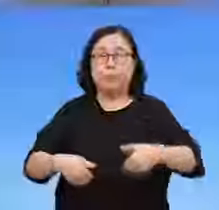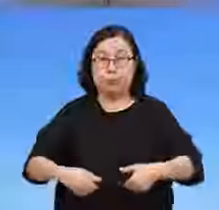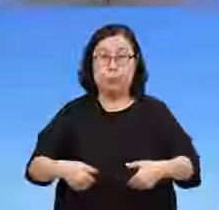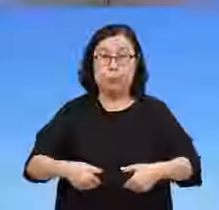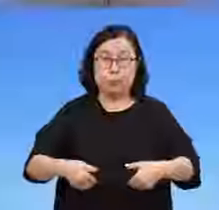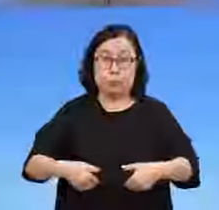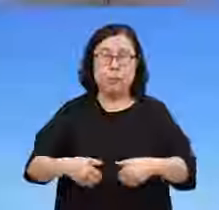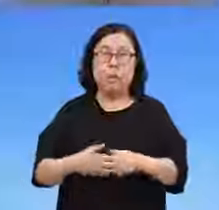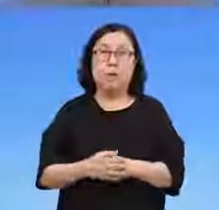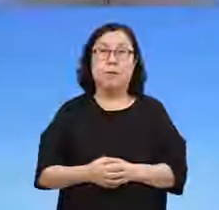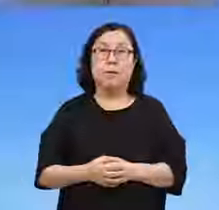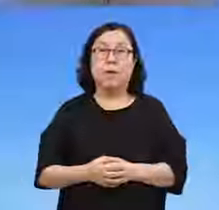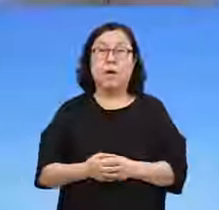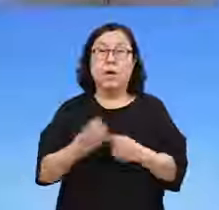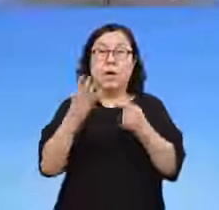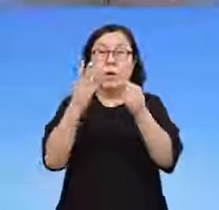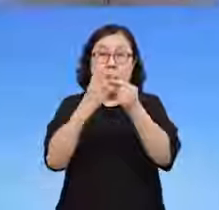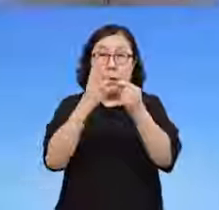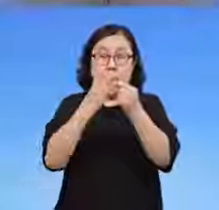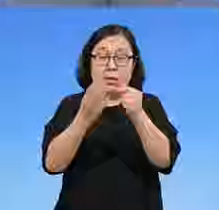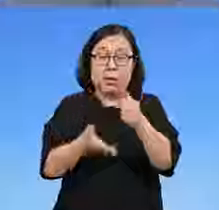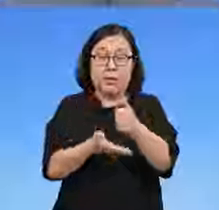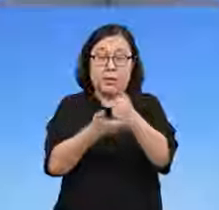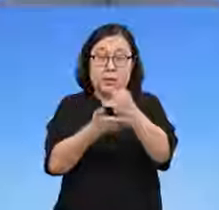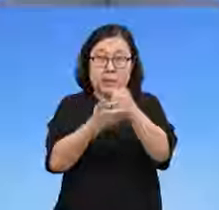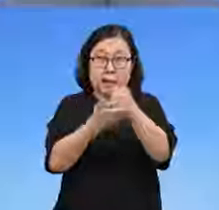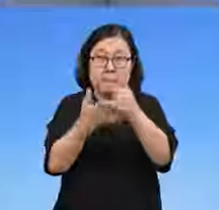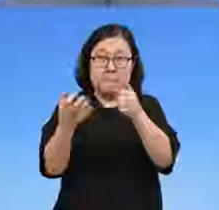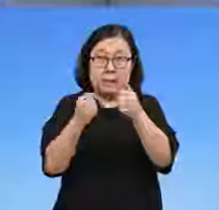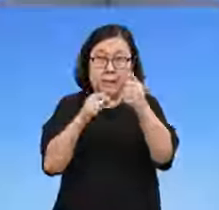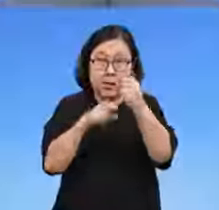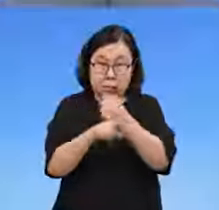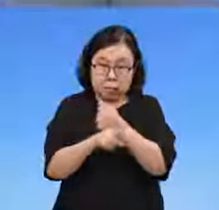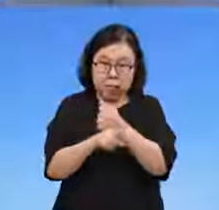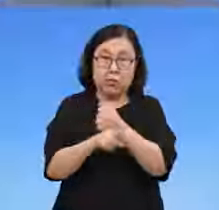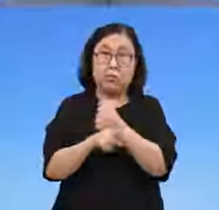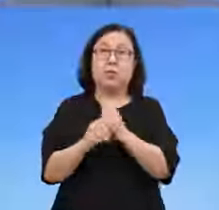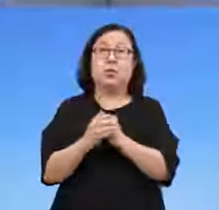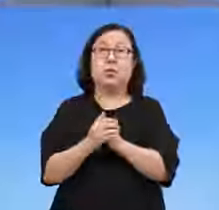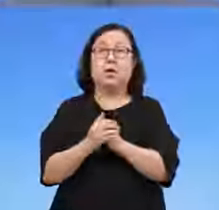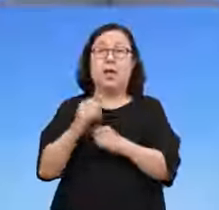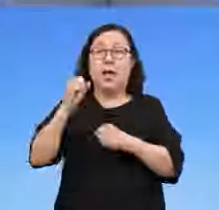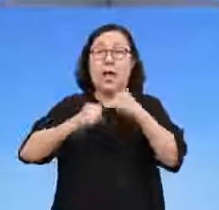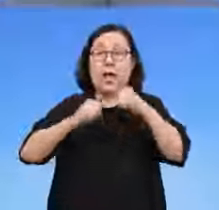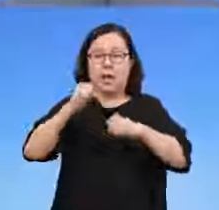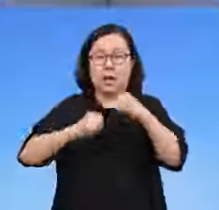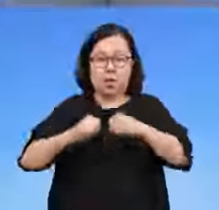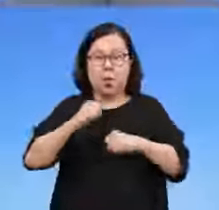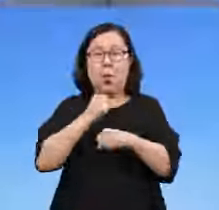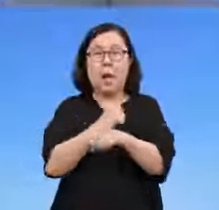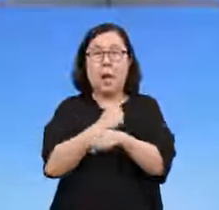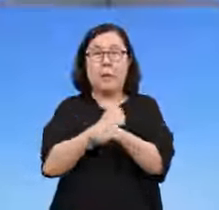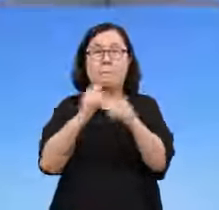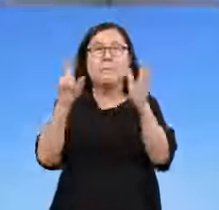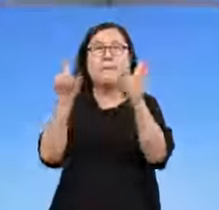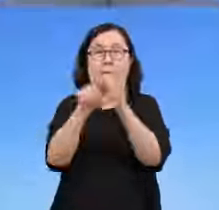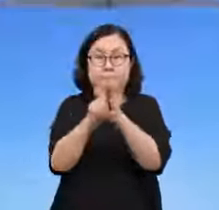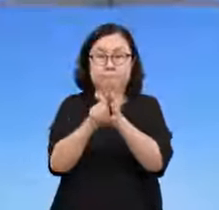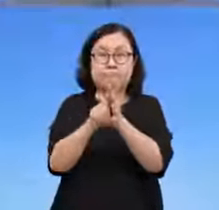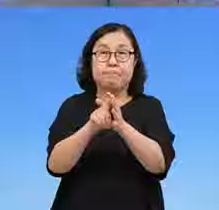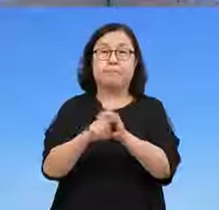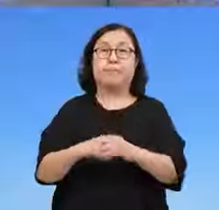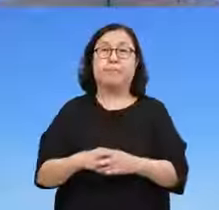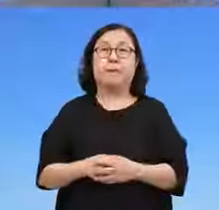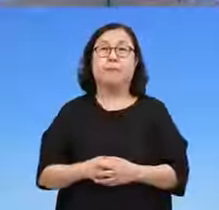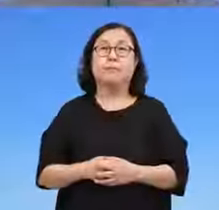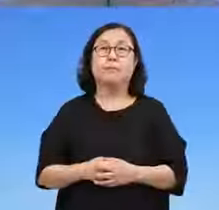그런가 하면은 세 번째, 그 지붕 뜯은 그들이 예수님께 칭찬받은 포인트가 하나 더 있는데요, 바로 행동하는 믿음입니다. 행동하는